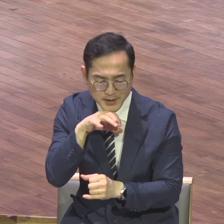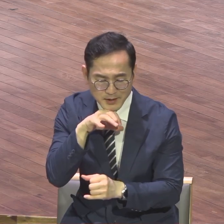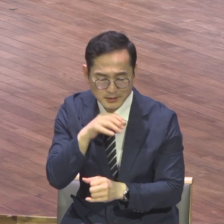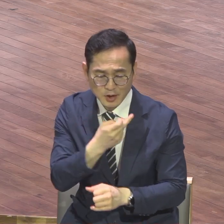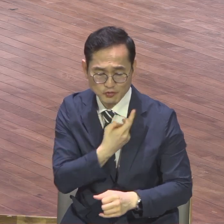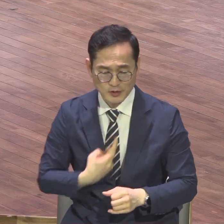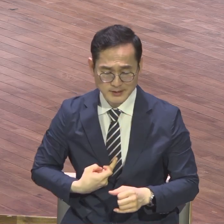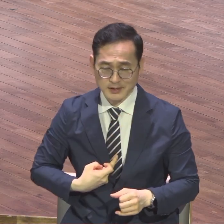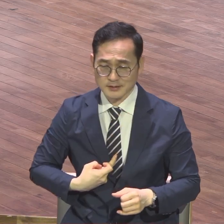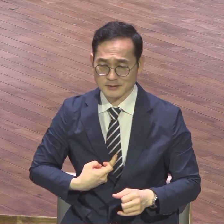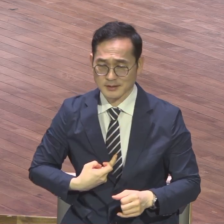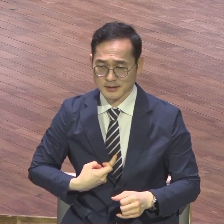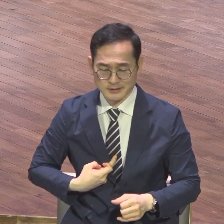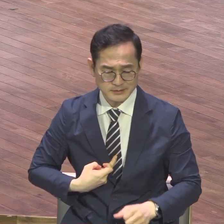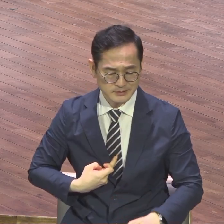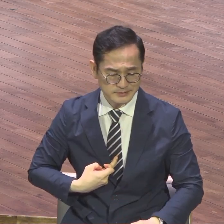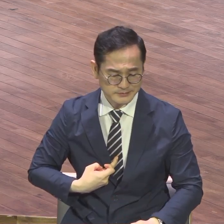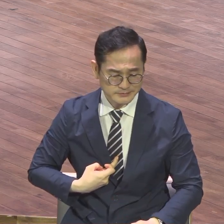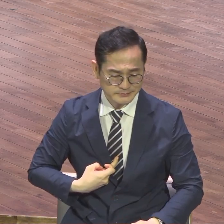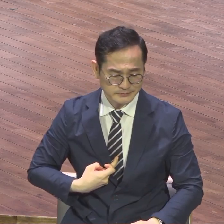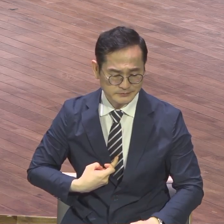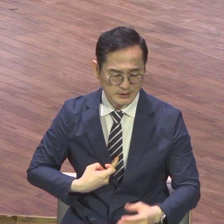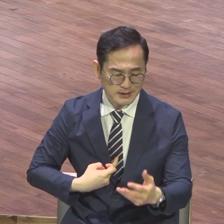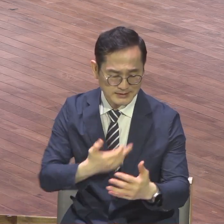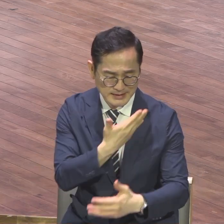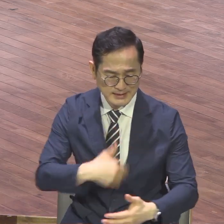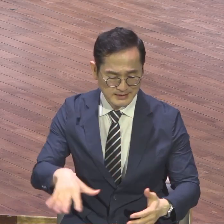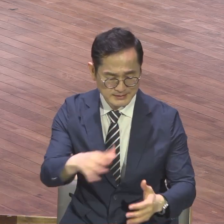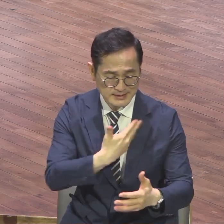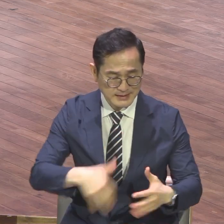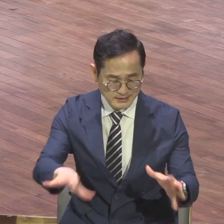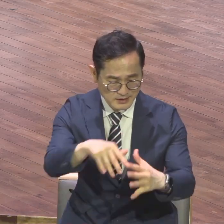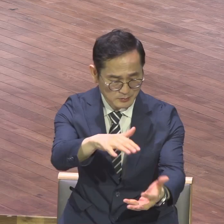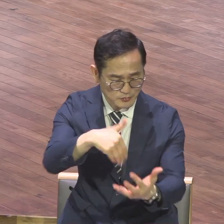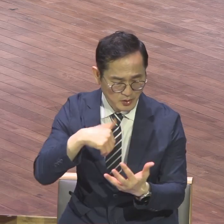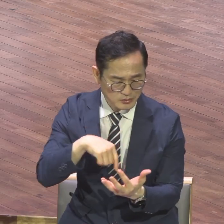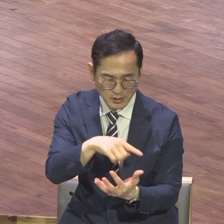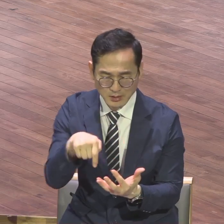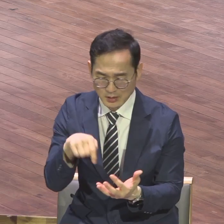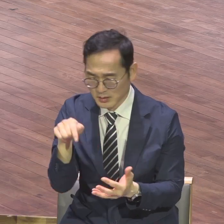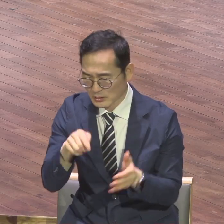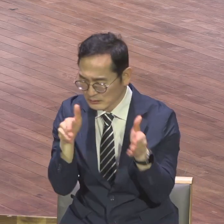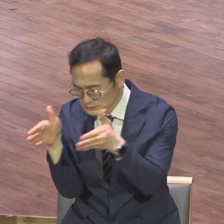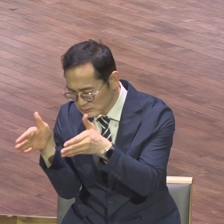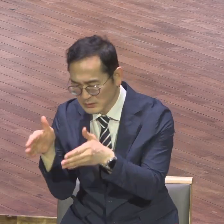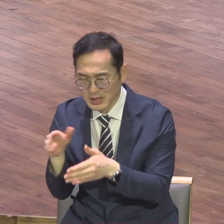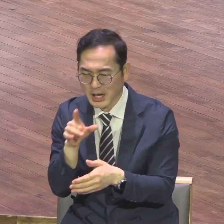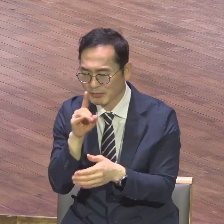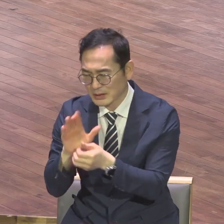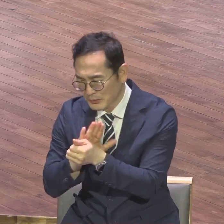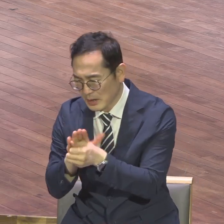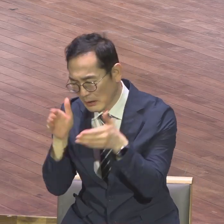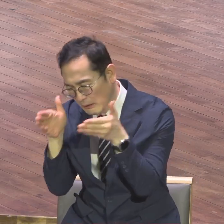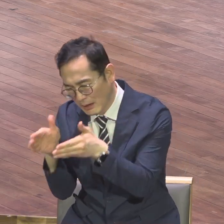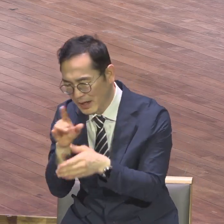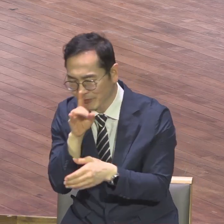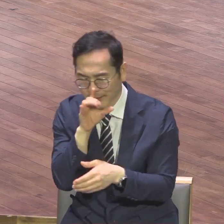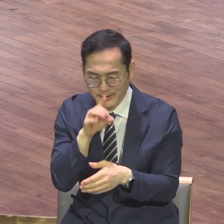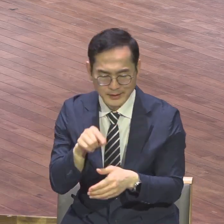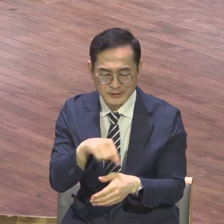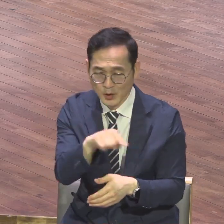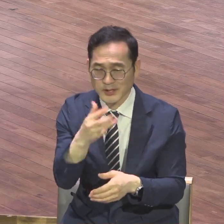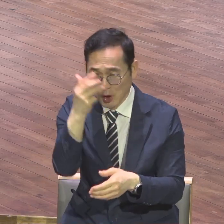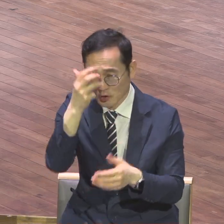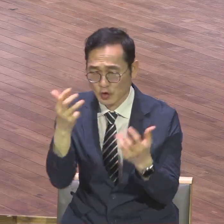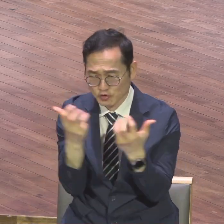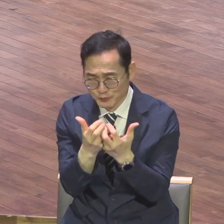하나님의 말씀을 제쳐놓고 접대를 일삼는 것이 마땅하지 아니하니 형제들아 너희 가운데서 성령과 지혜가 충만하여